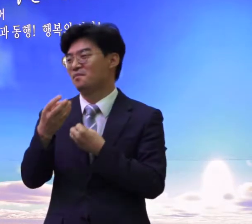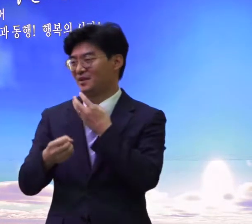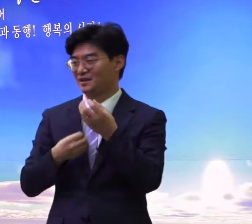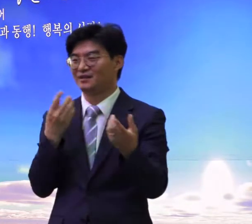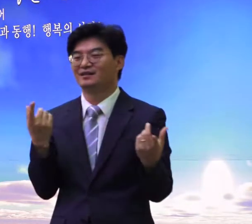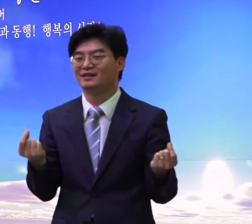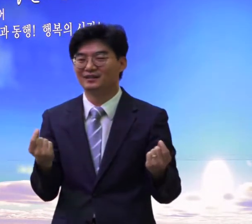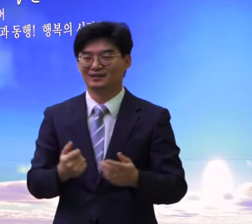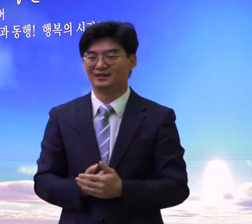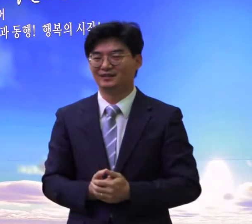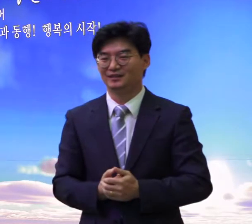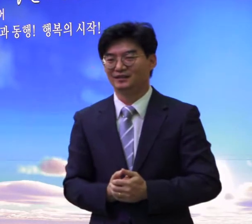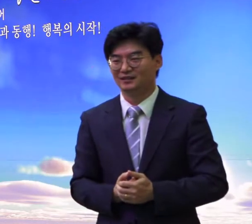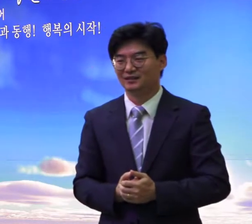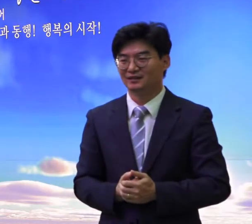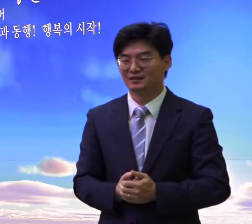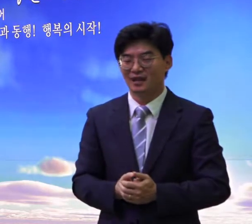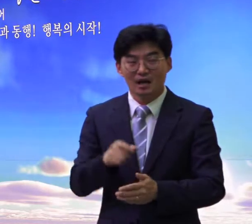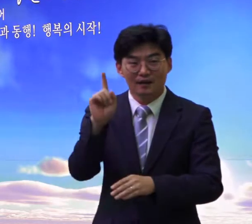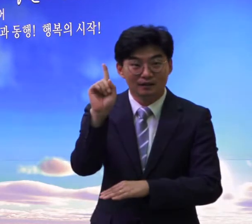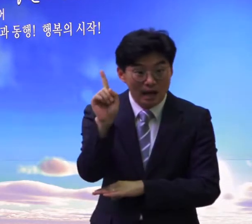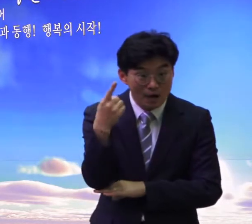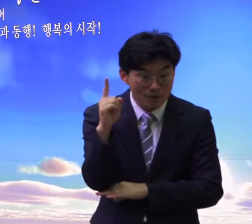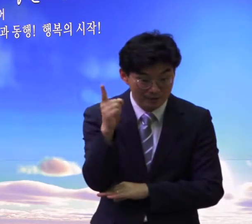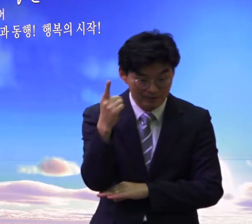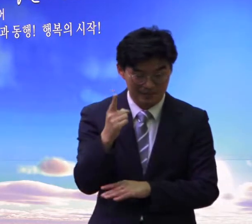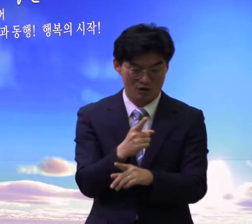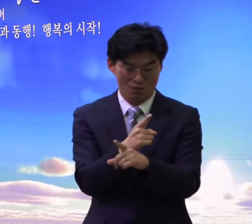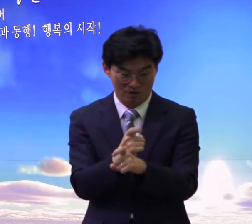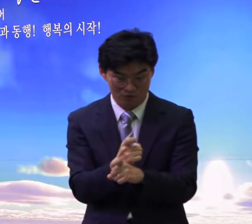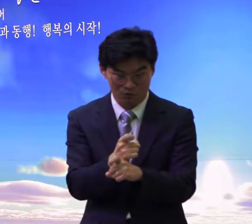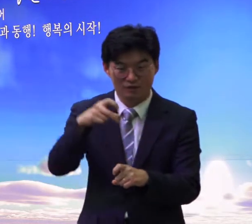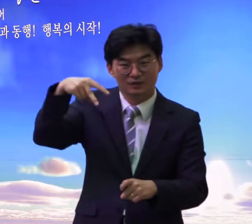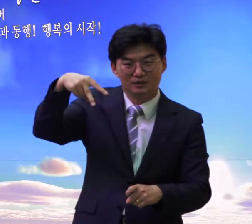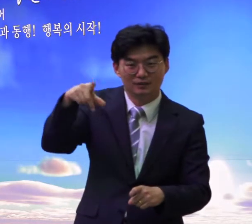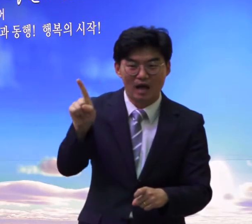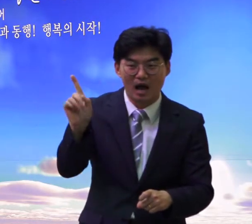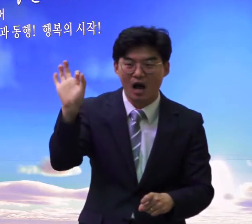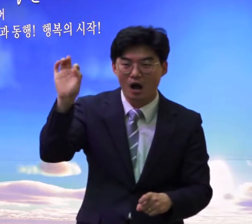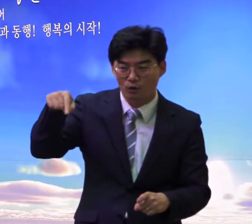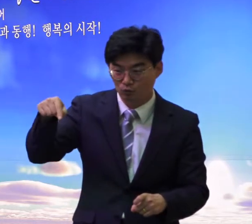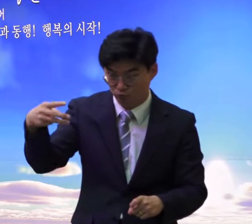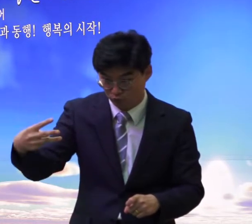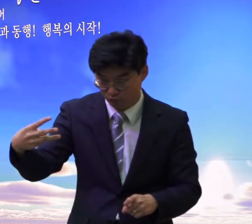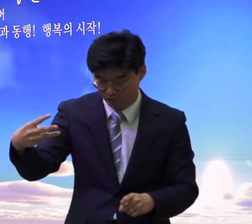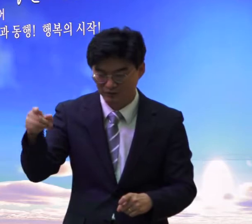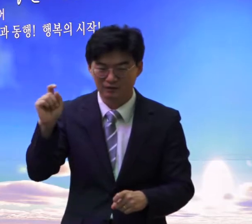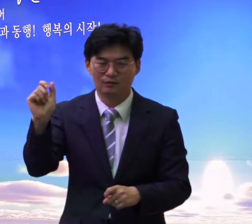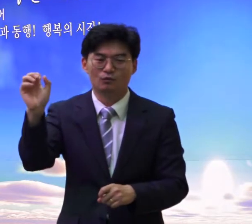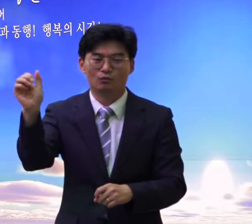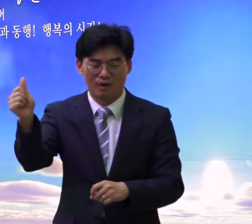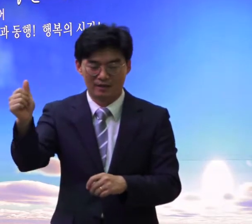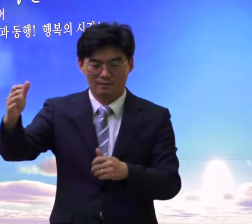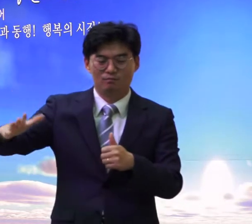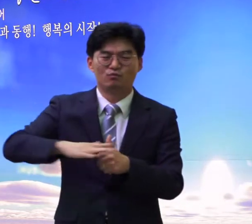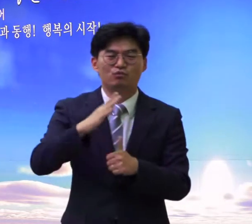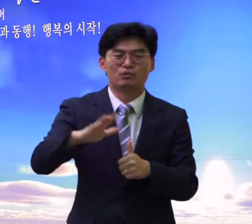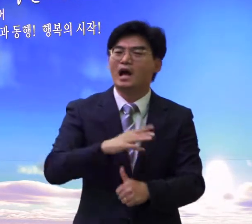다윗의 자녀이기도 했었던 이 사울 왕이 다윗을 잡아서 죽이기 위해서 3,000명의 군대를